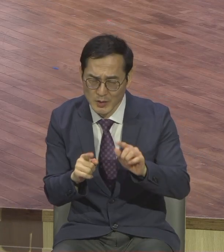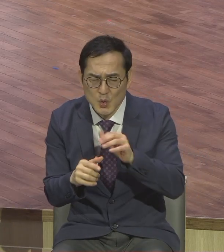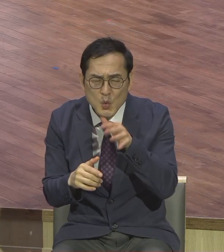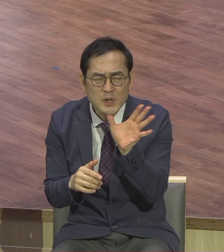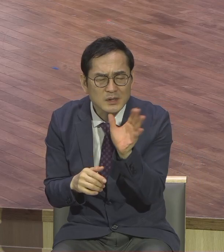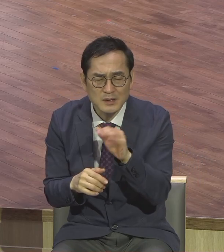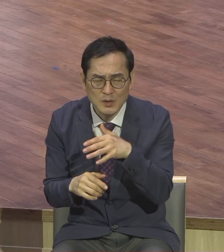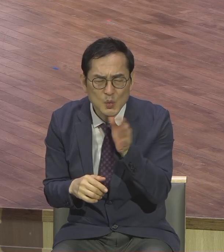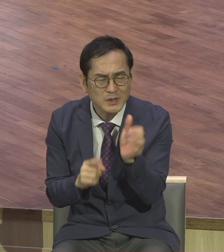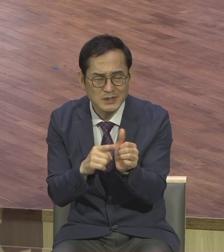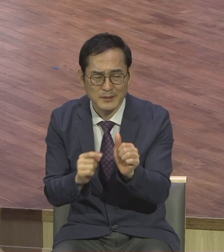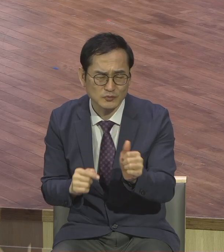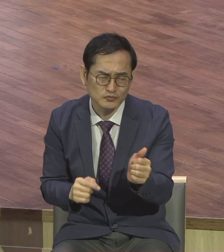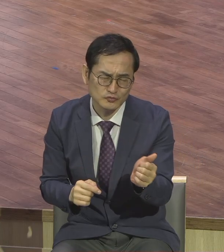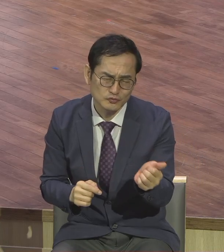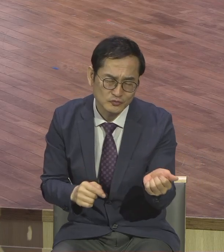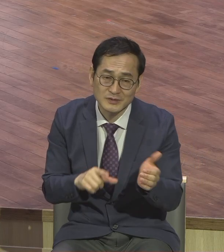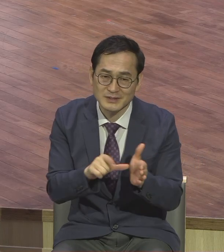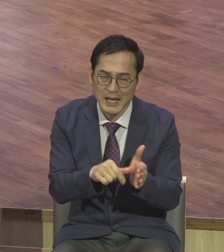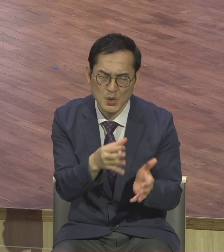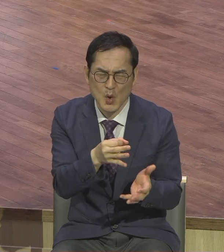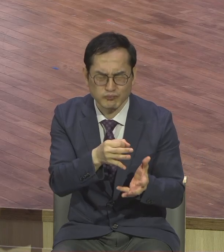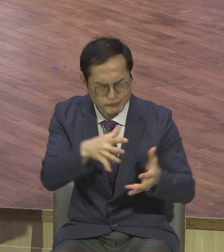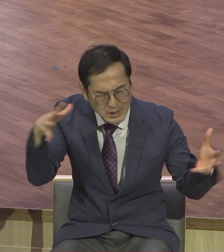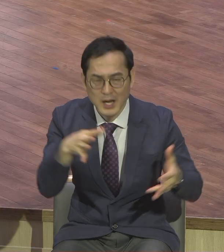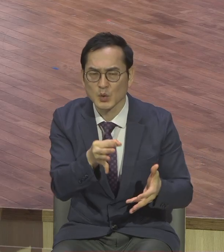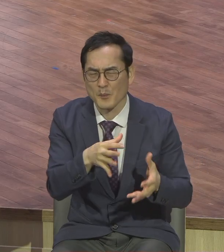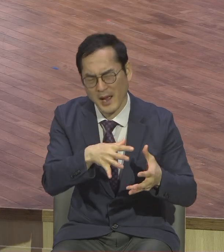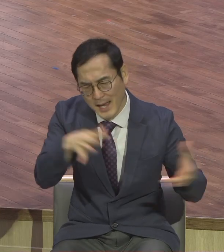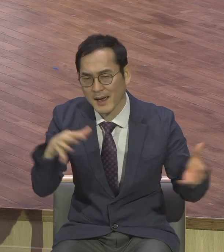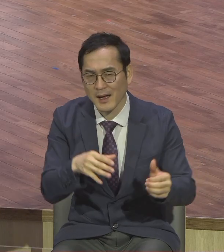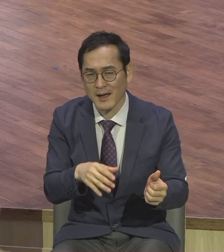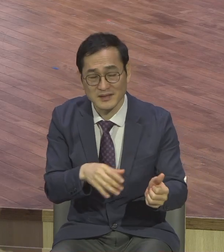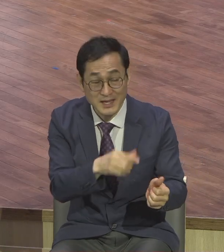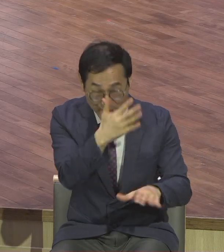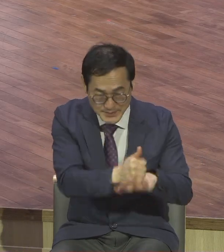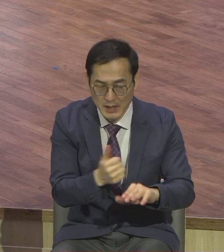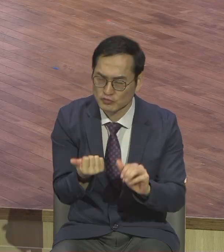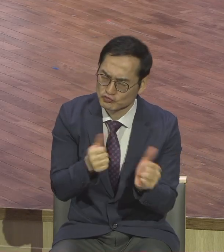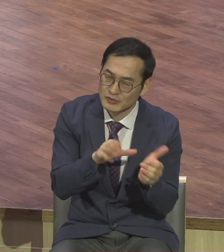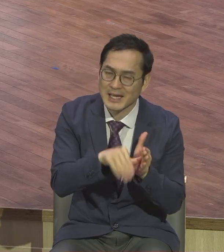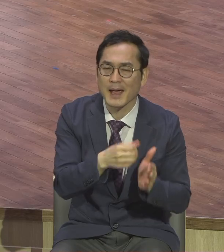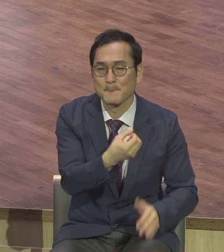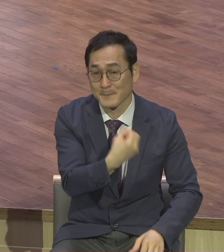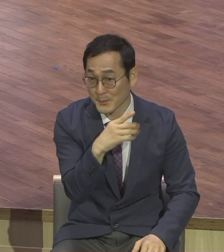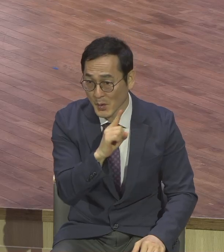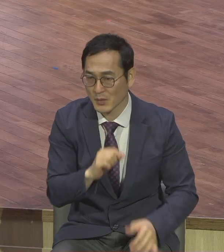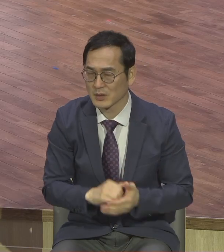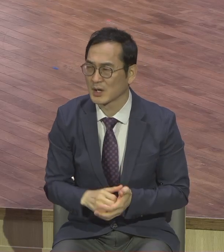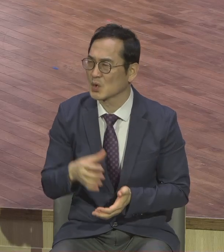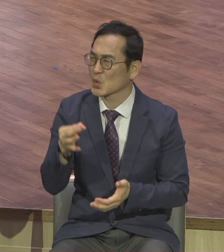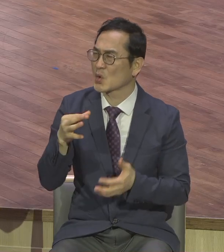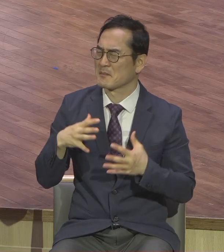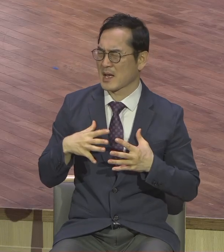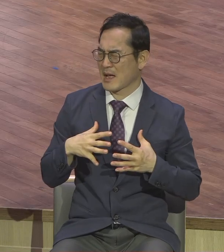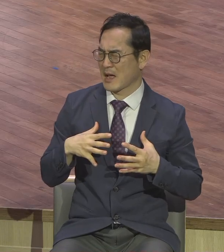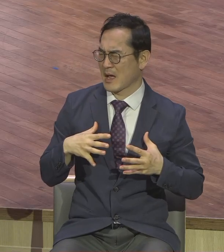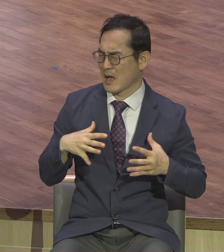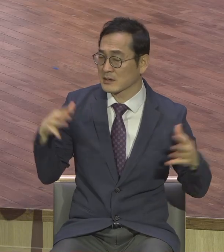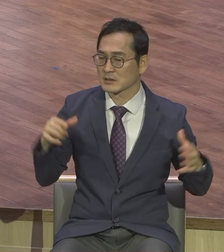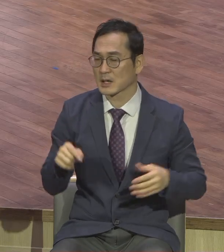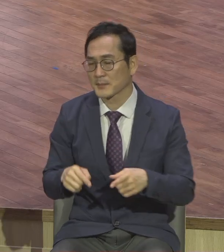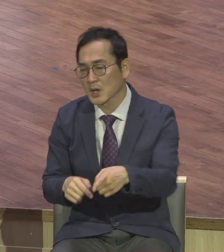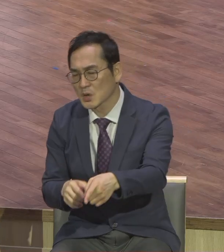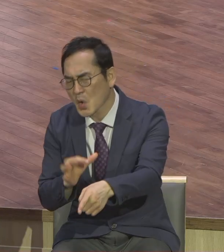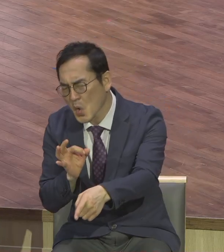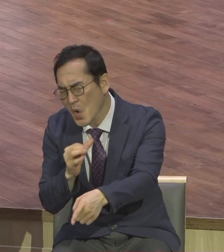많아서. 그래서 그분이 하는 말입니다. 돈이 어마어마하게 많은 사람하고 돈이